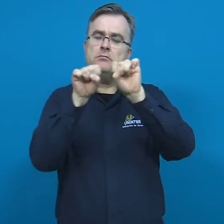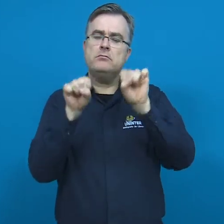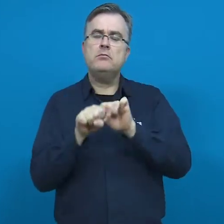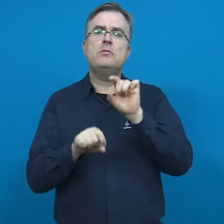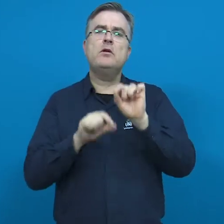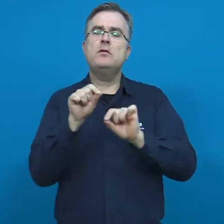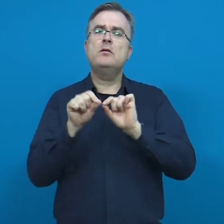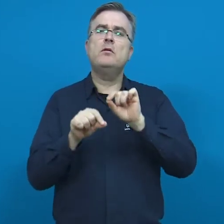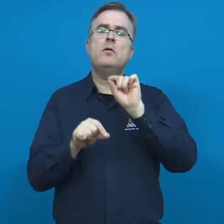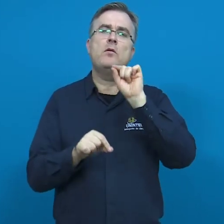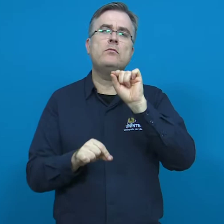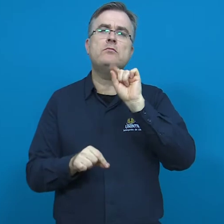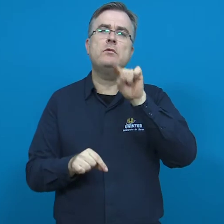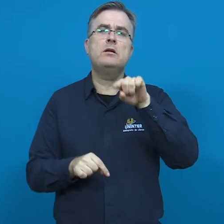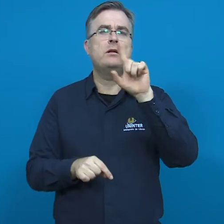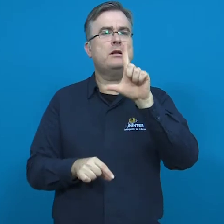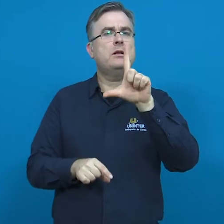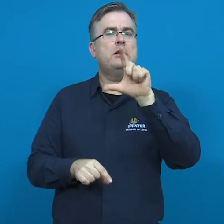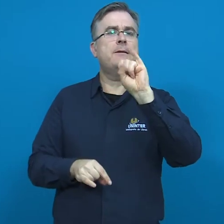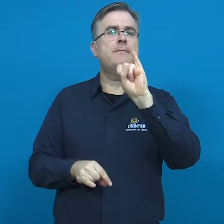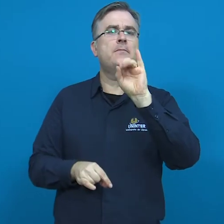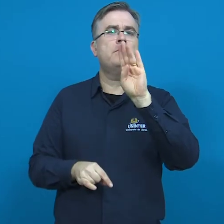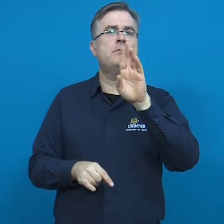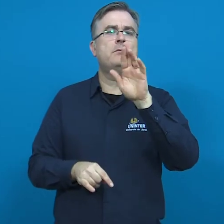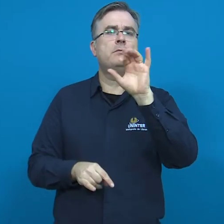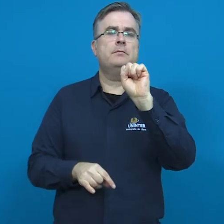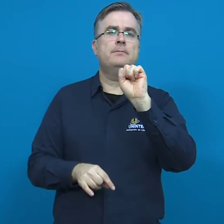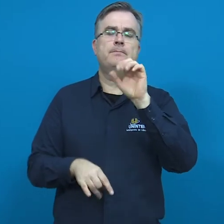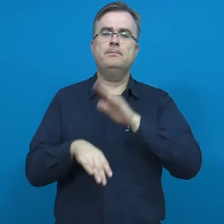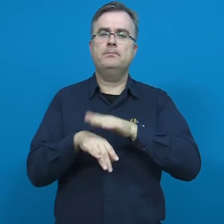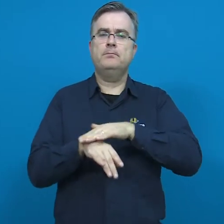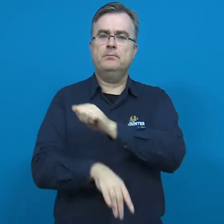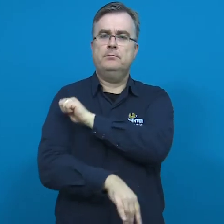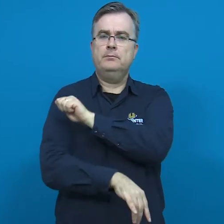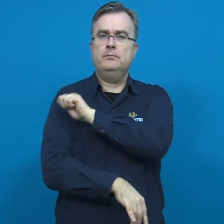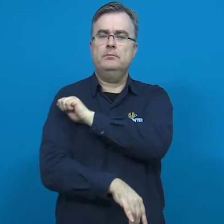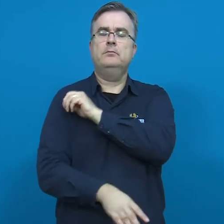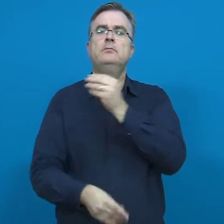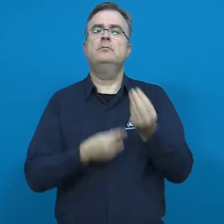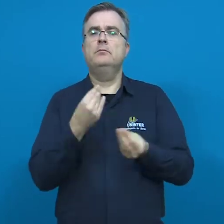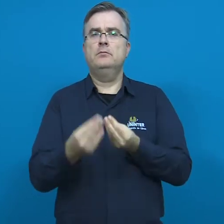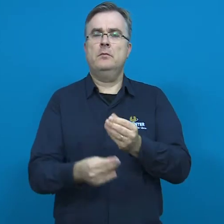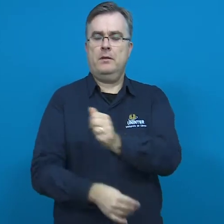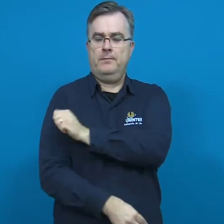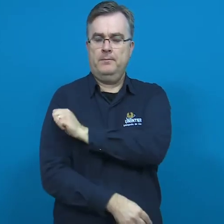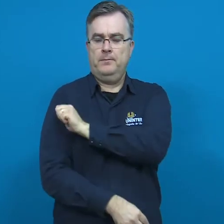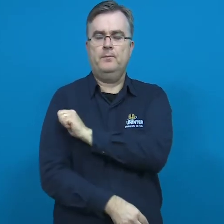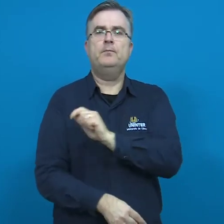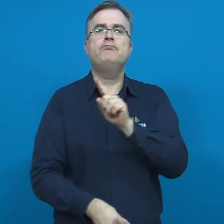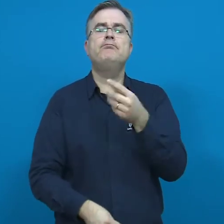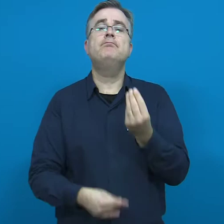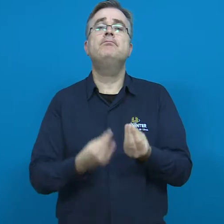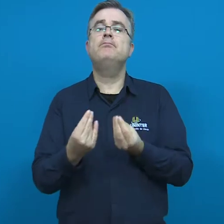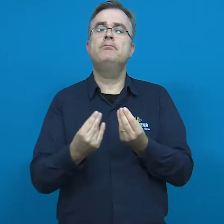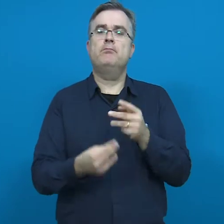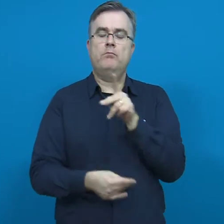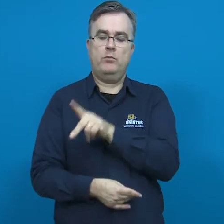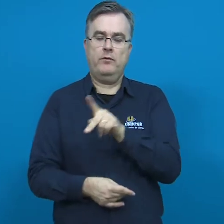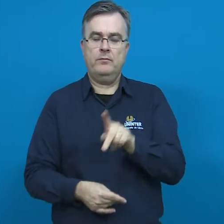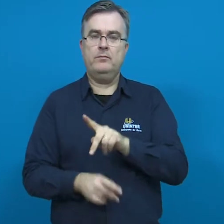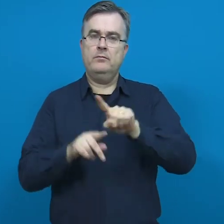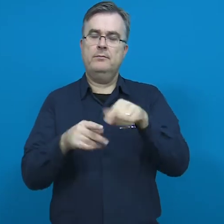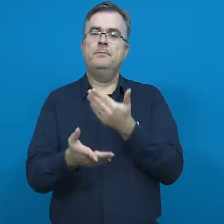mais sistemático, né? O que vem a ser, então, Libras, né? Para os alunos enquanto alunos, mas depois